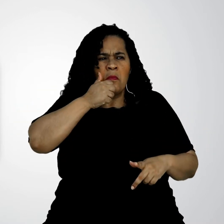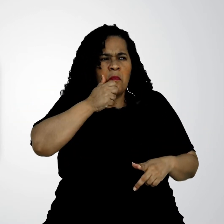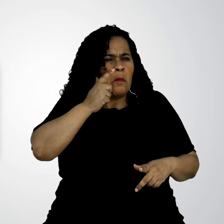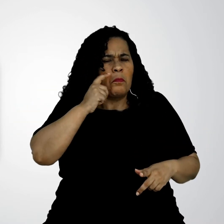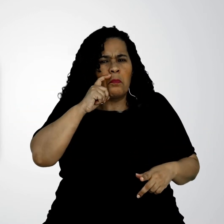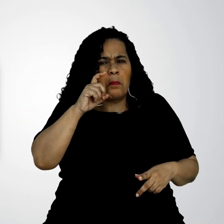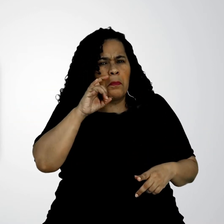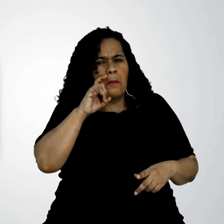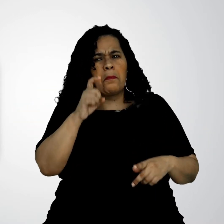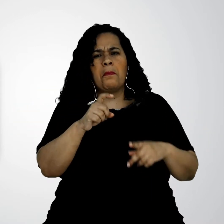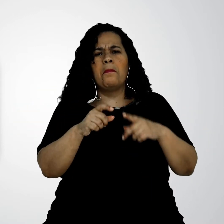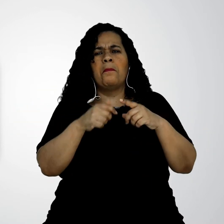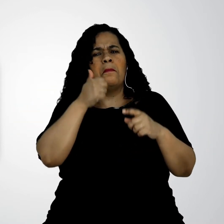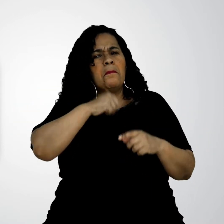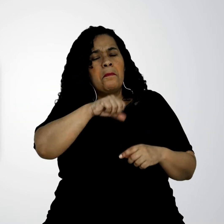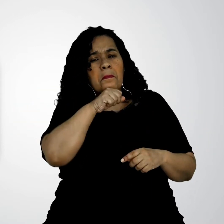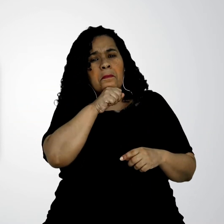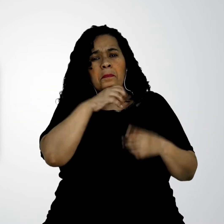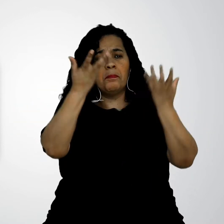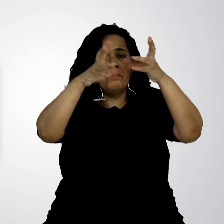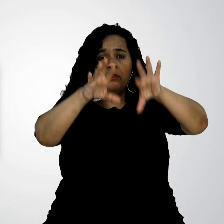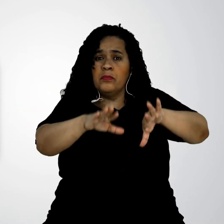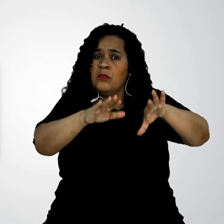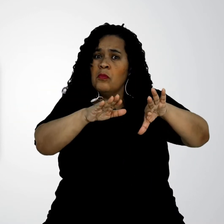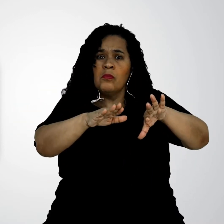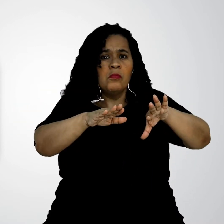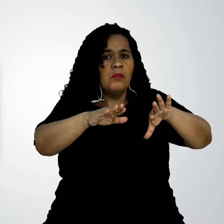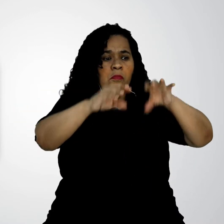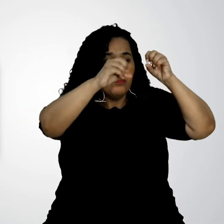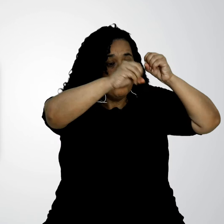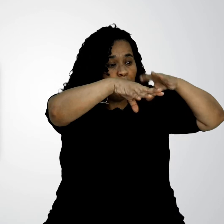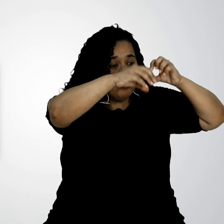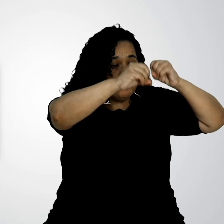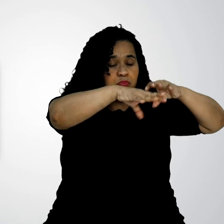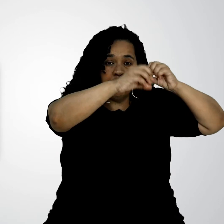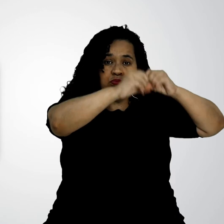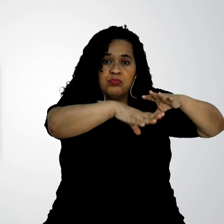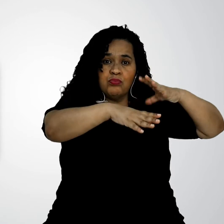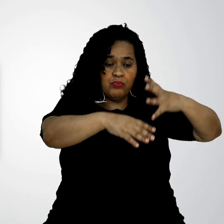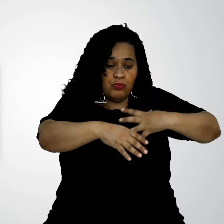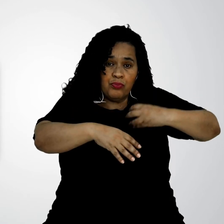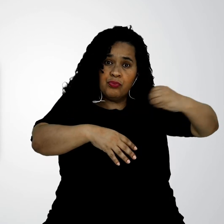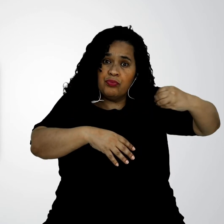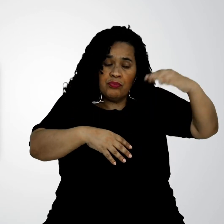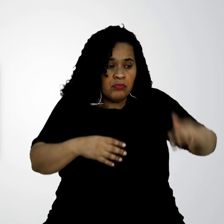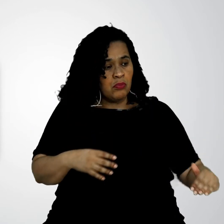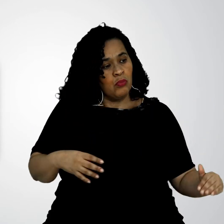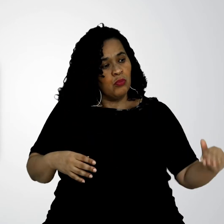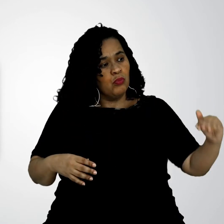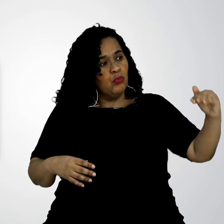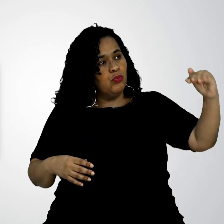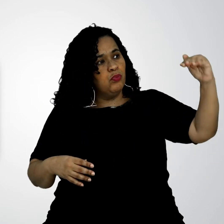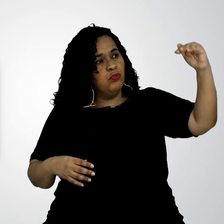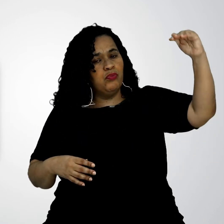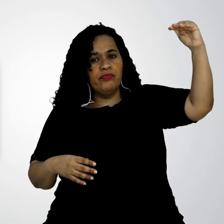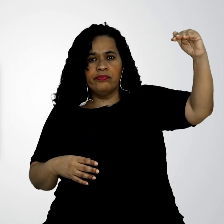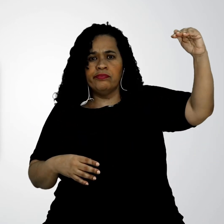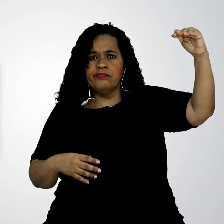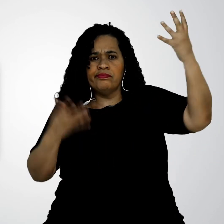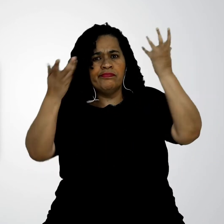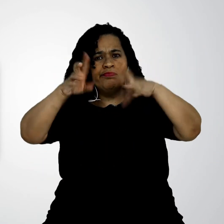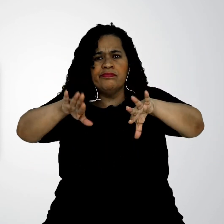correção, disciplina, frustração, e a partir disso a gente tem seres humanos inseridos na sociedade completamente